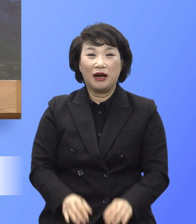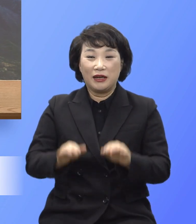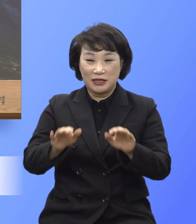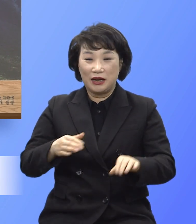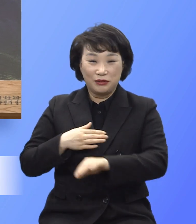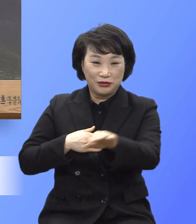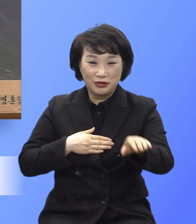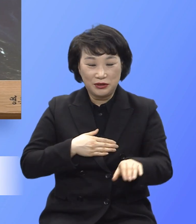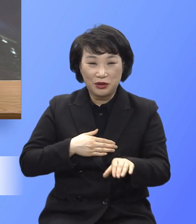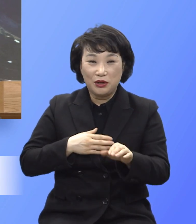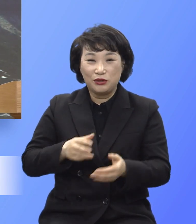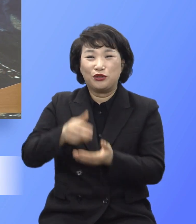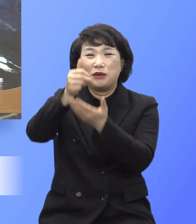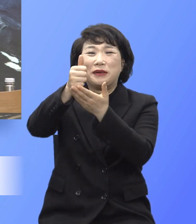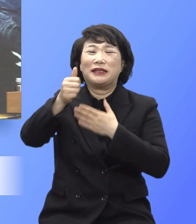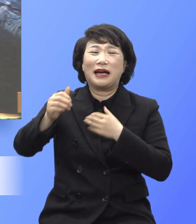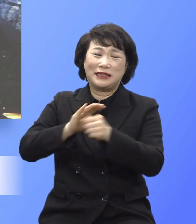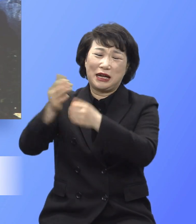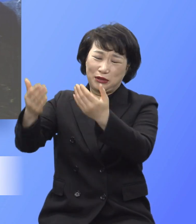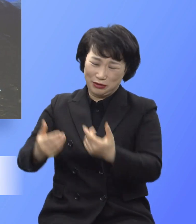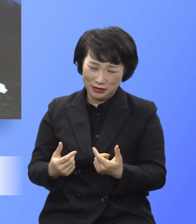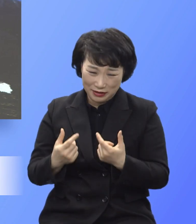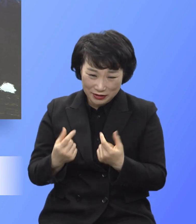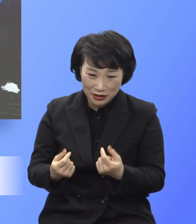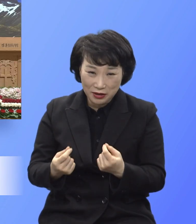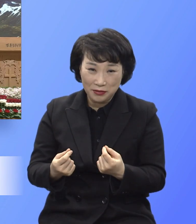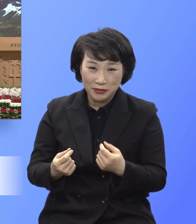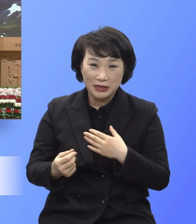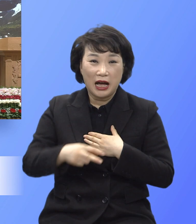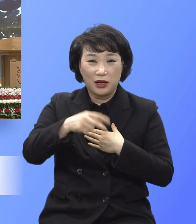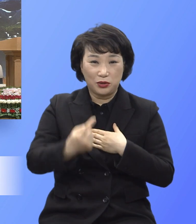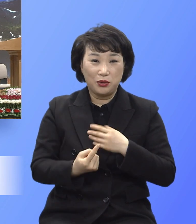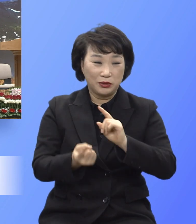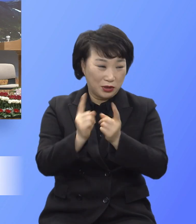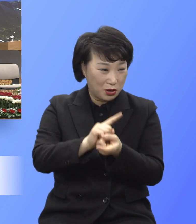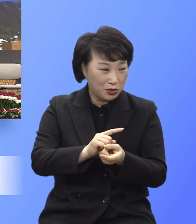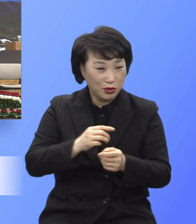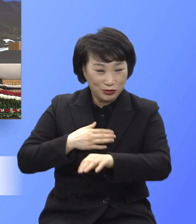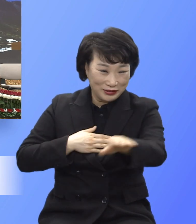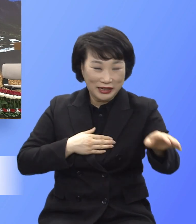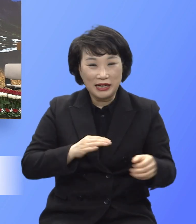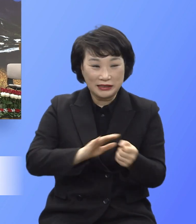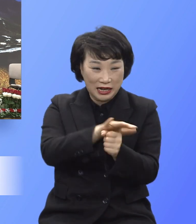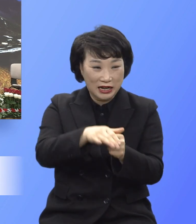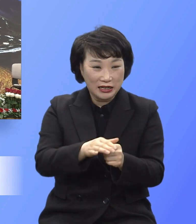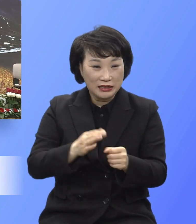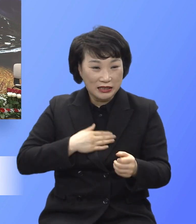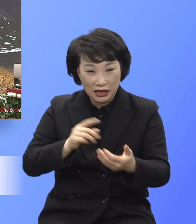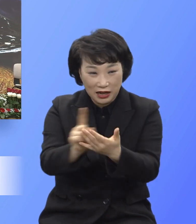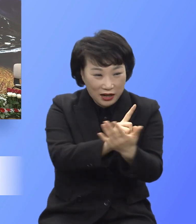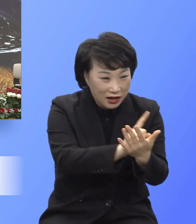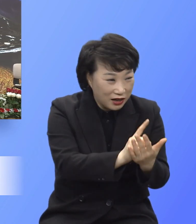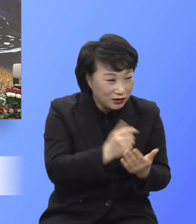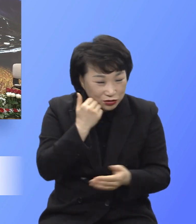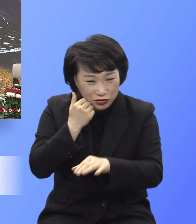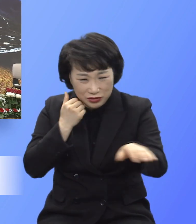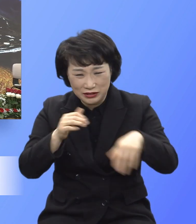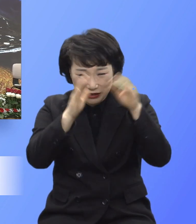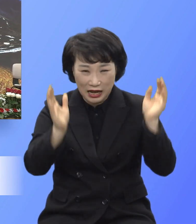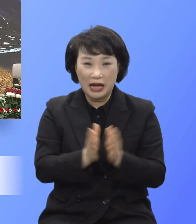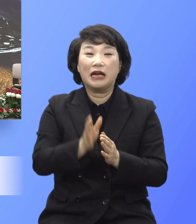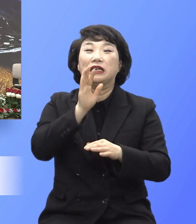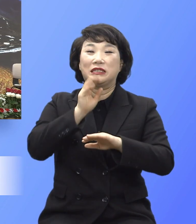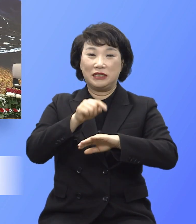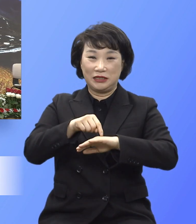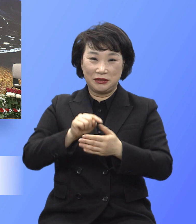우리도 주님이 나를 이렇게 사랑했듯이 나도 서로 사랑하며 나를 만나는 모든 자에게